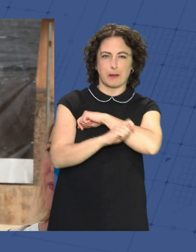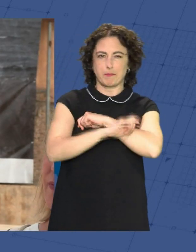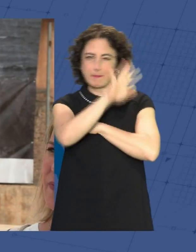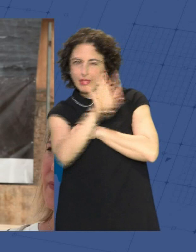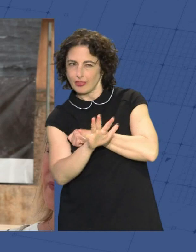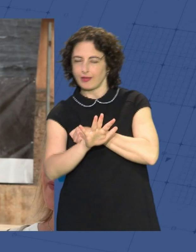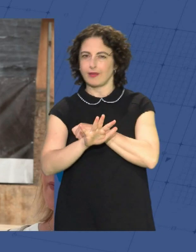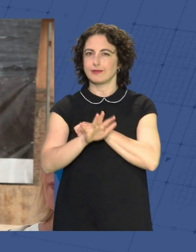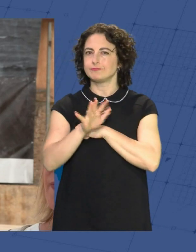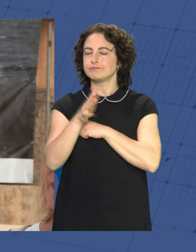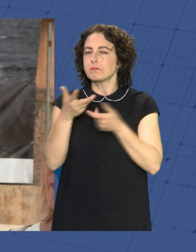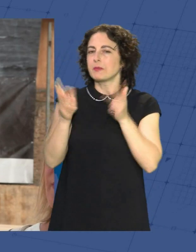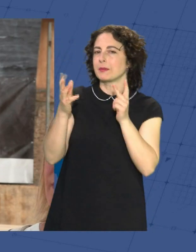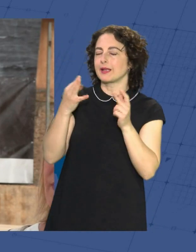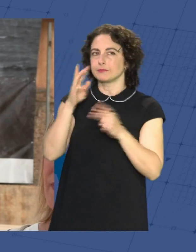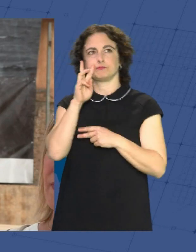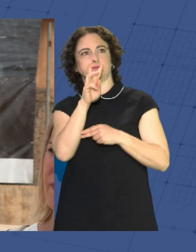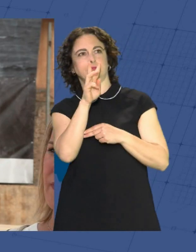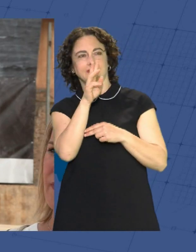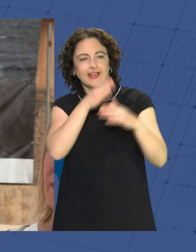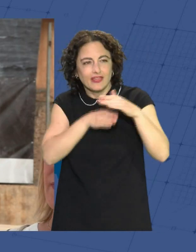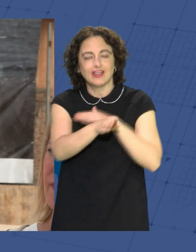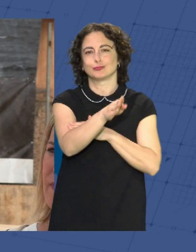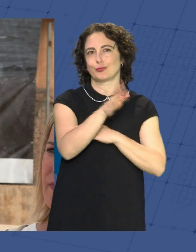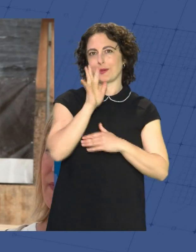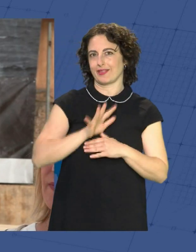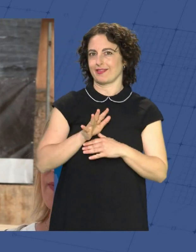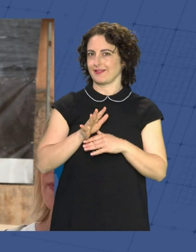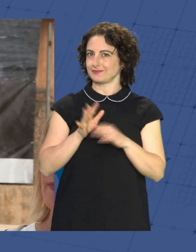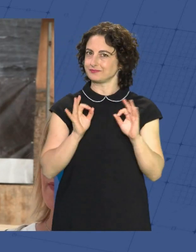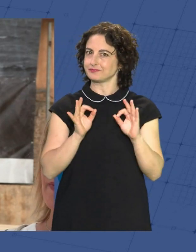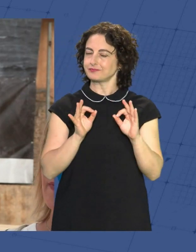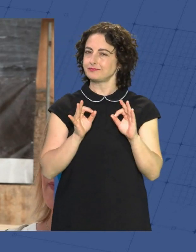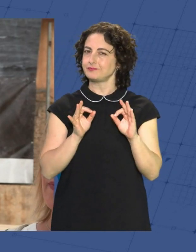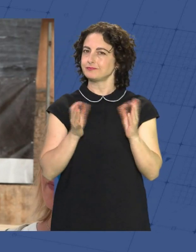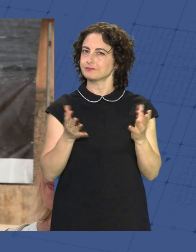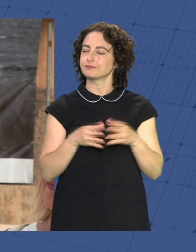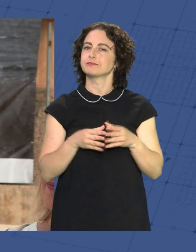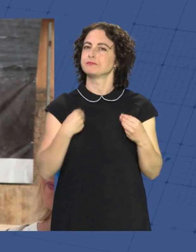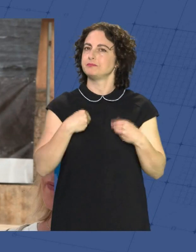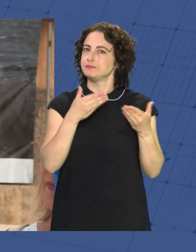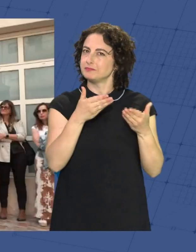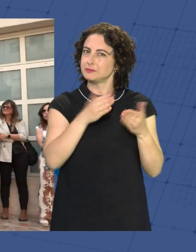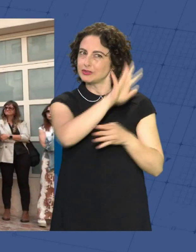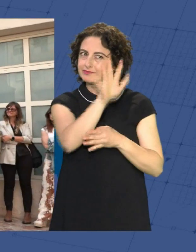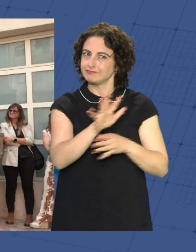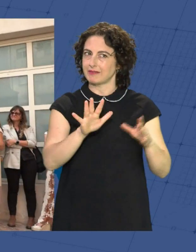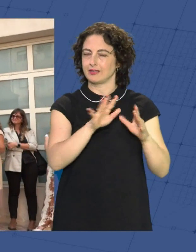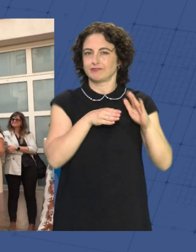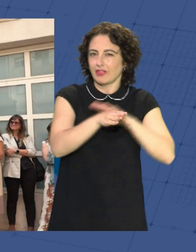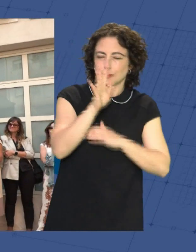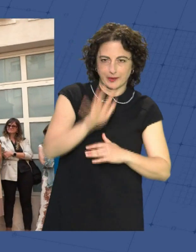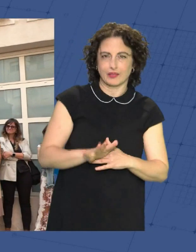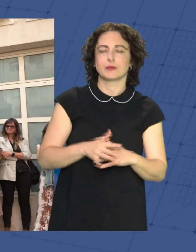que te permiten de alguna forma meterte dentro de esa escena. Como ven, ya